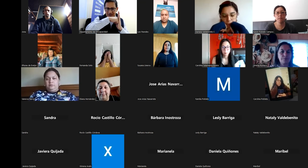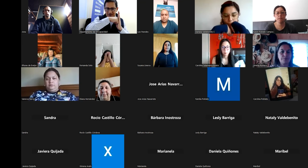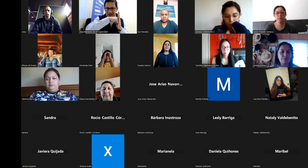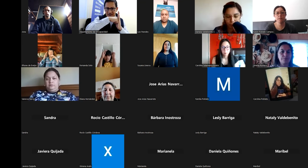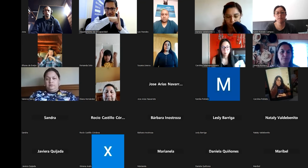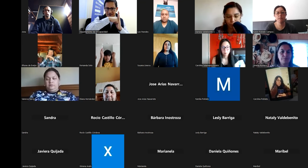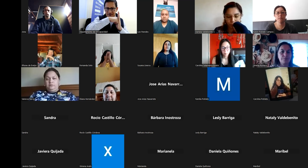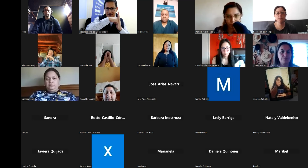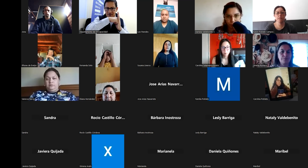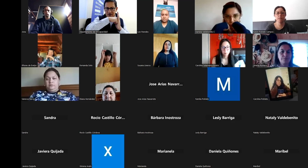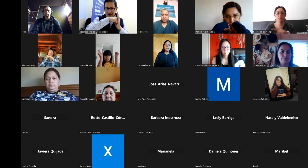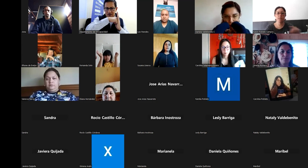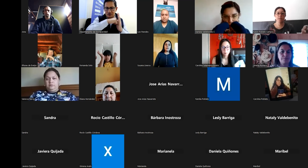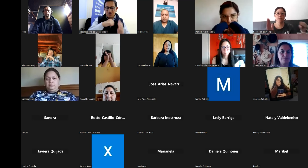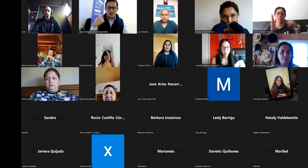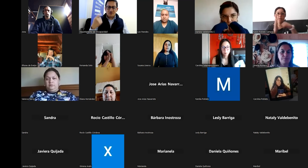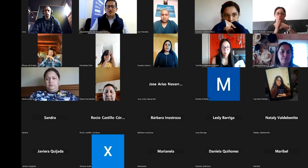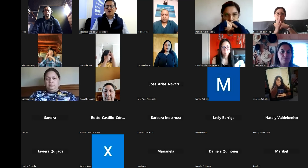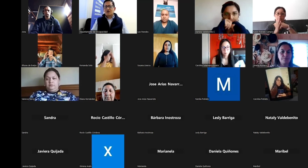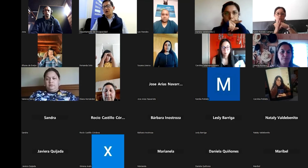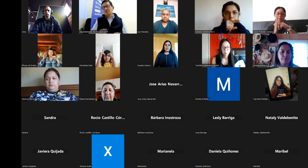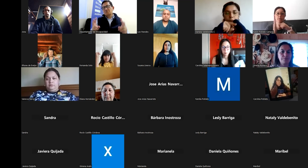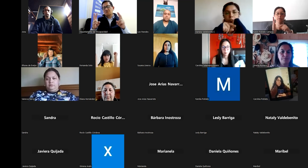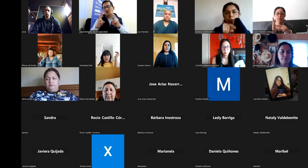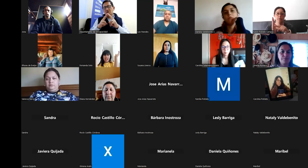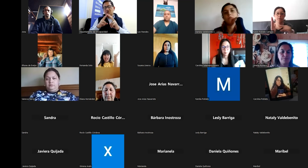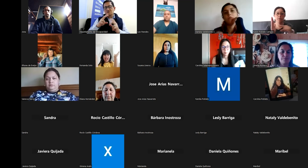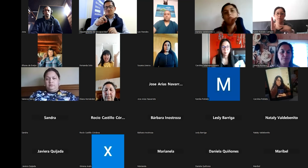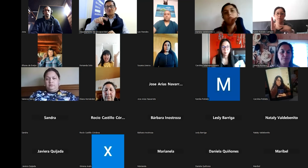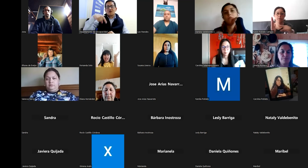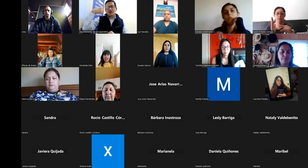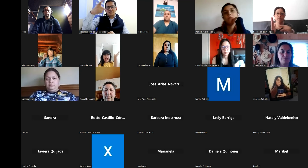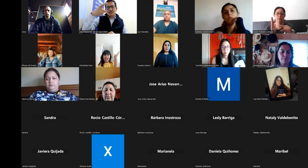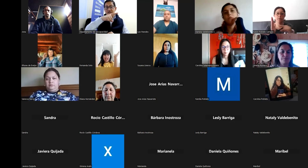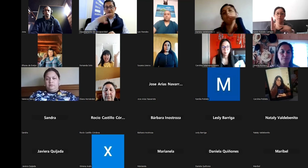semana, enseña. Los sordos dicen, ah, nos vemos el siguiente